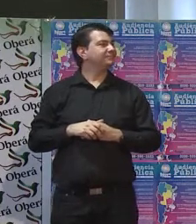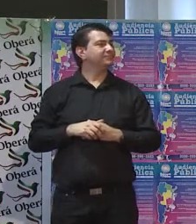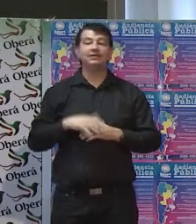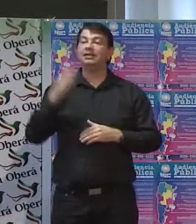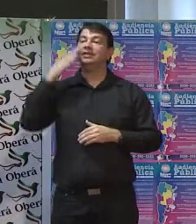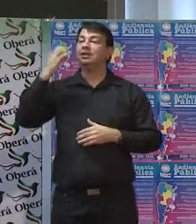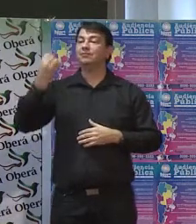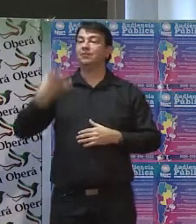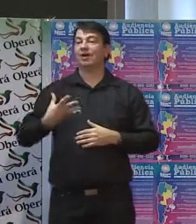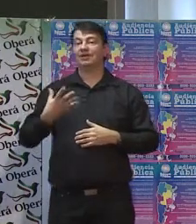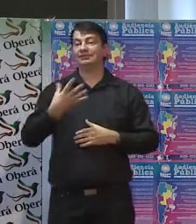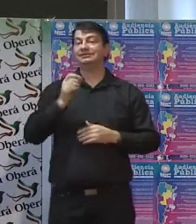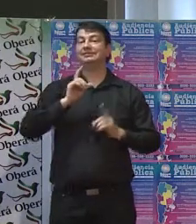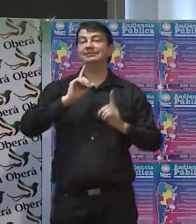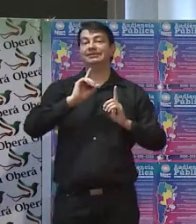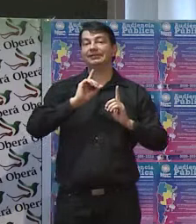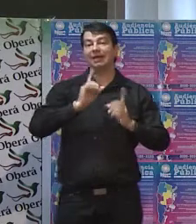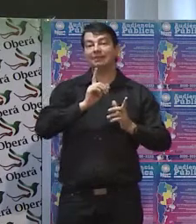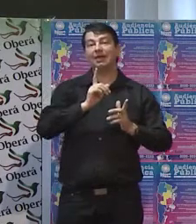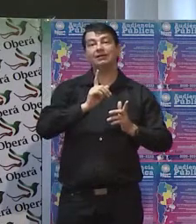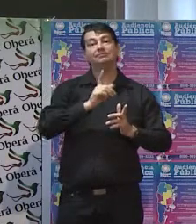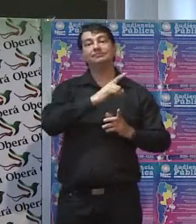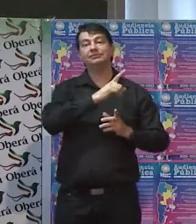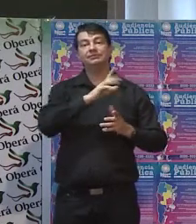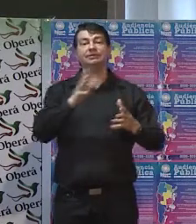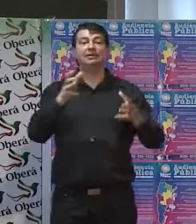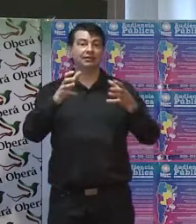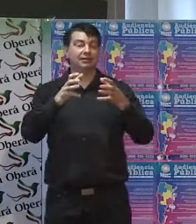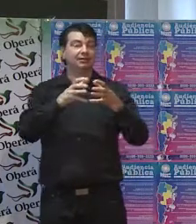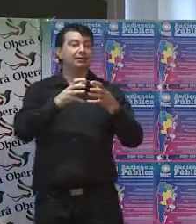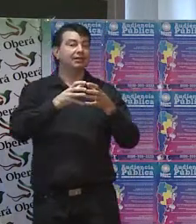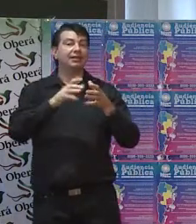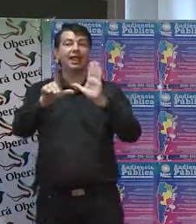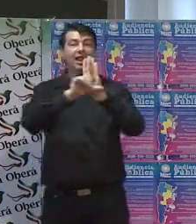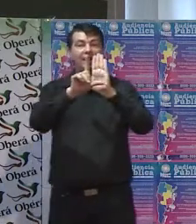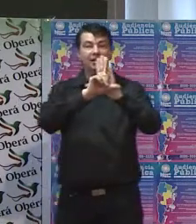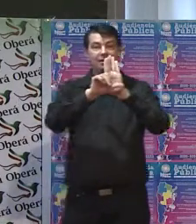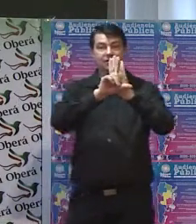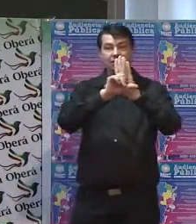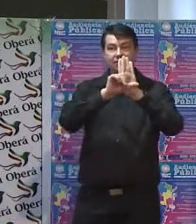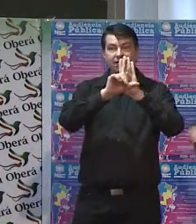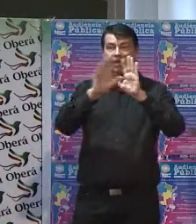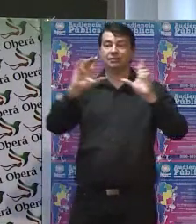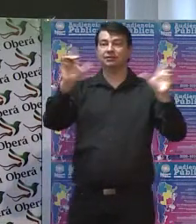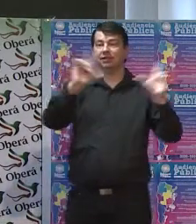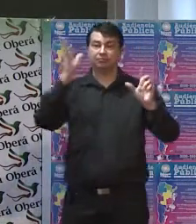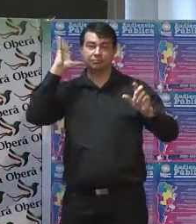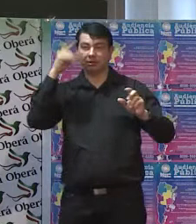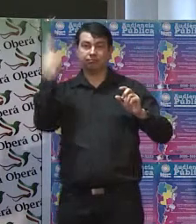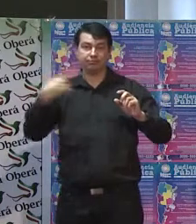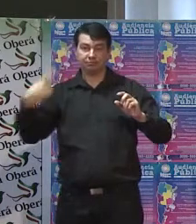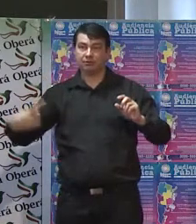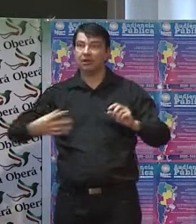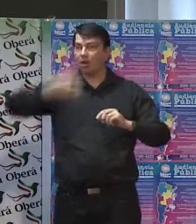Buenas tardes. También queremos que se aplique correctamente la ley de medios, evitando de ese modo los